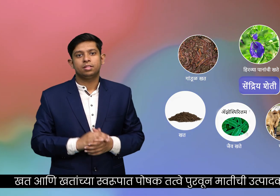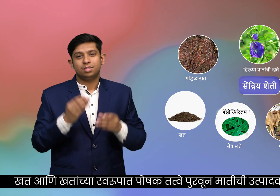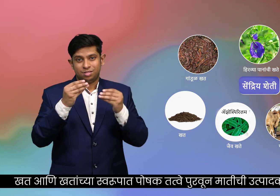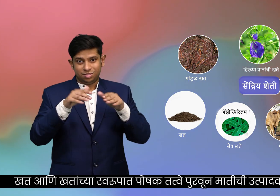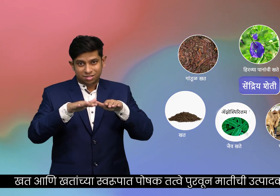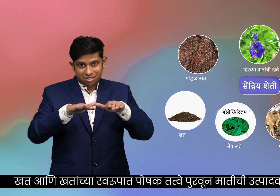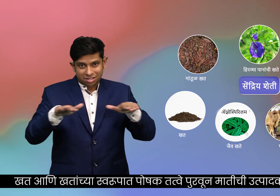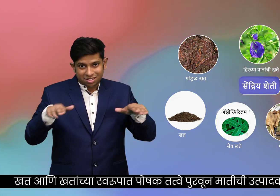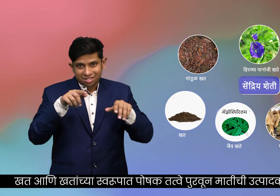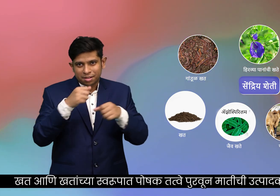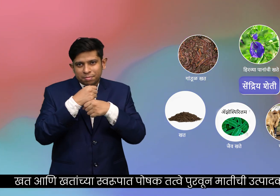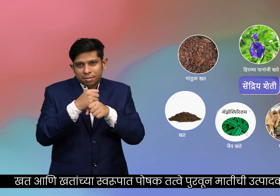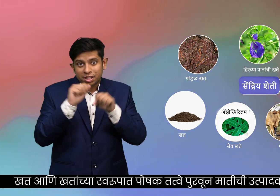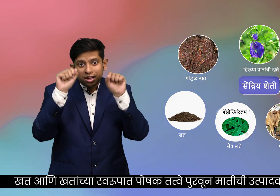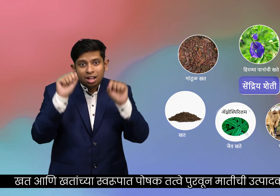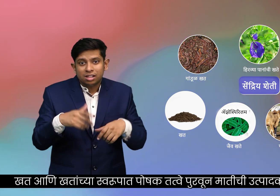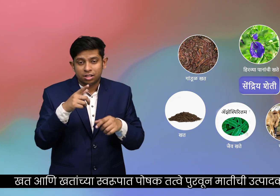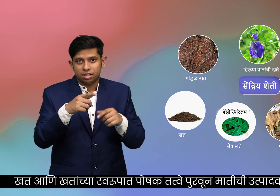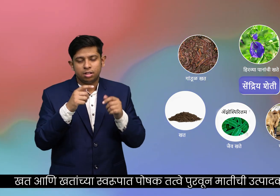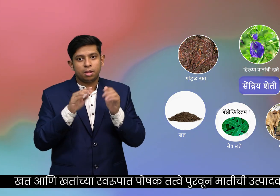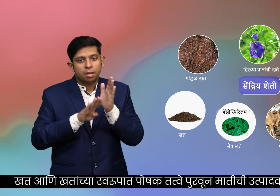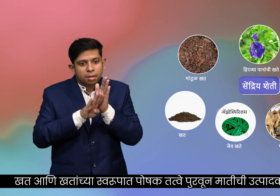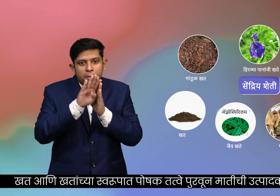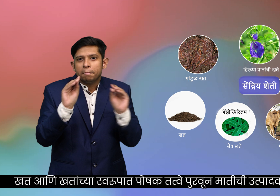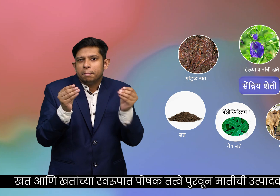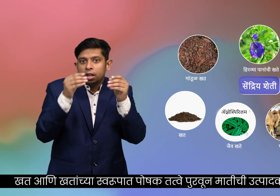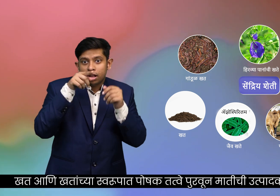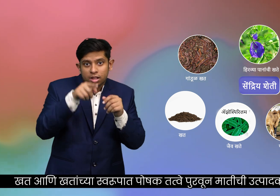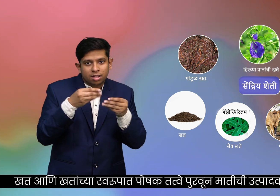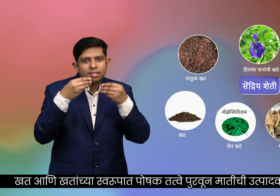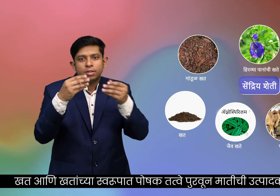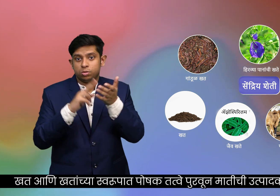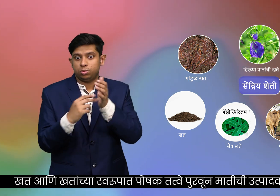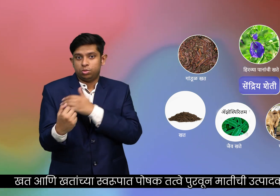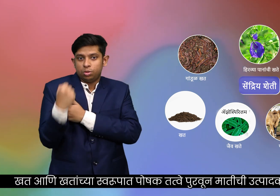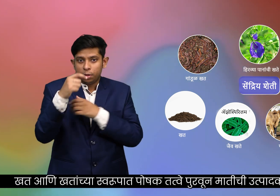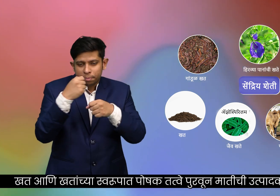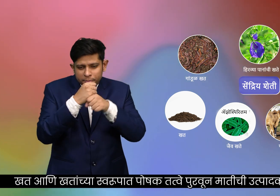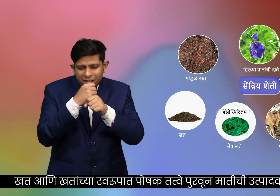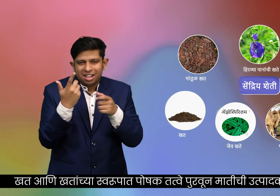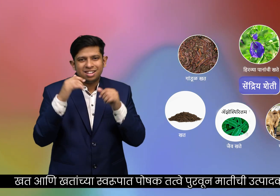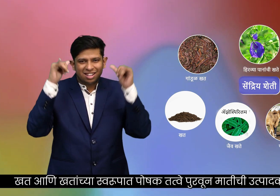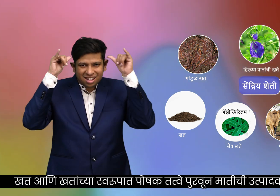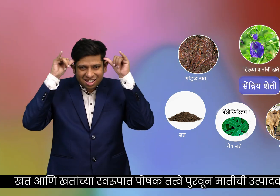खत आणि खतांच्या स्वरूपात पोषक तत्वे पुरवून मातीची उत्पादकता समृद्ध